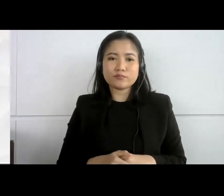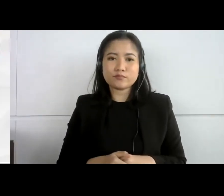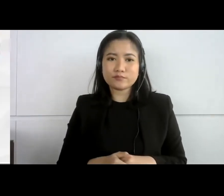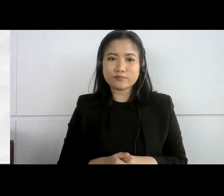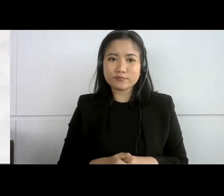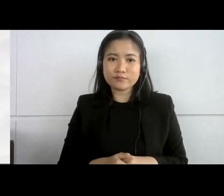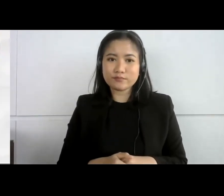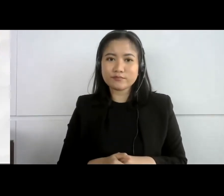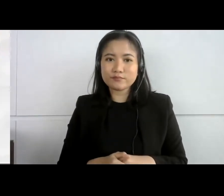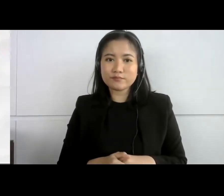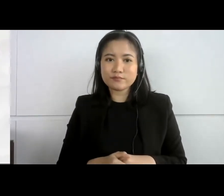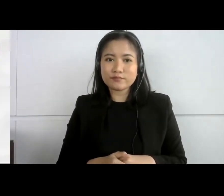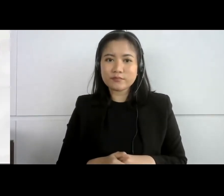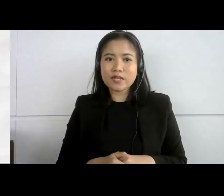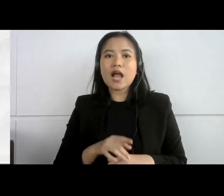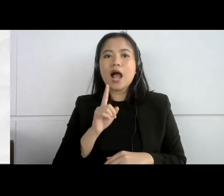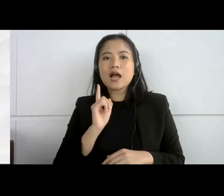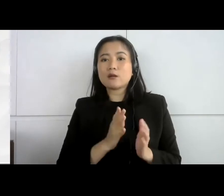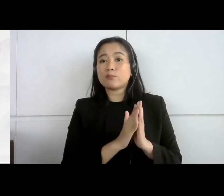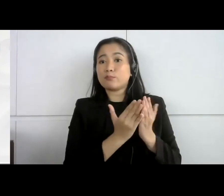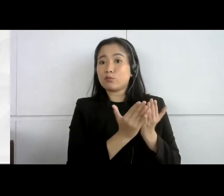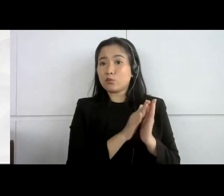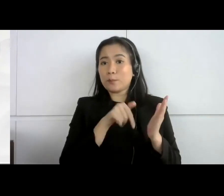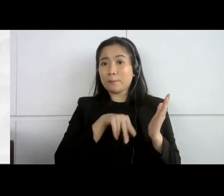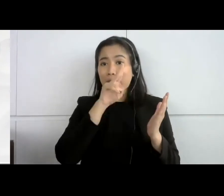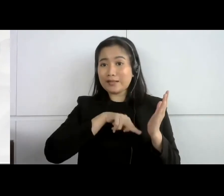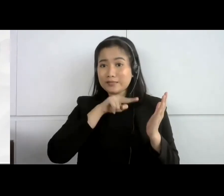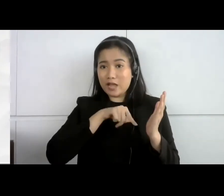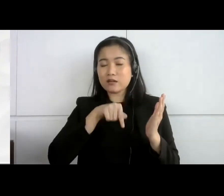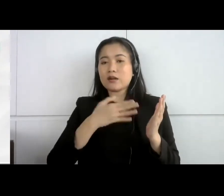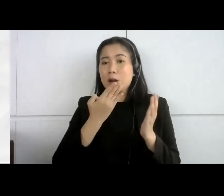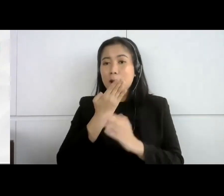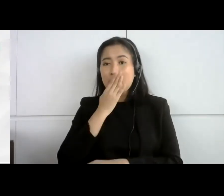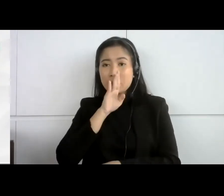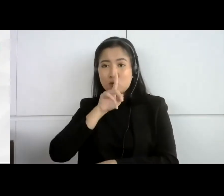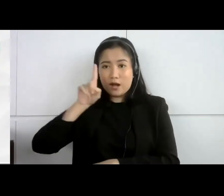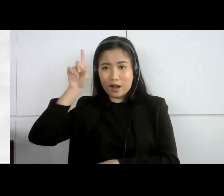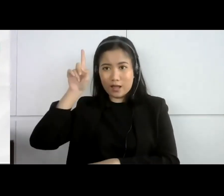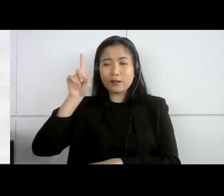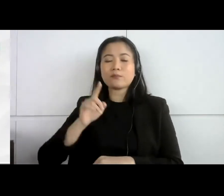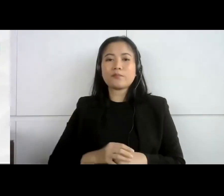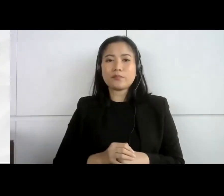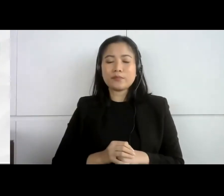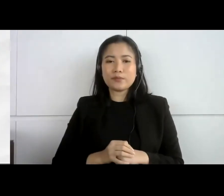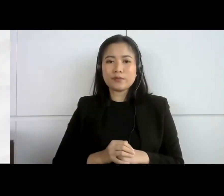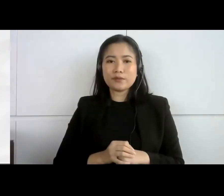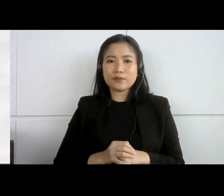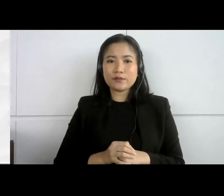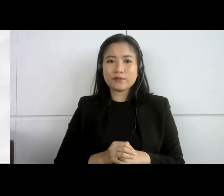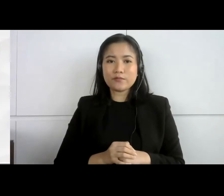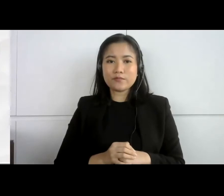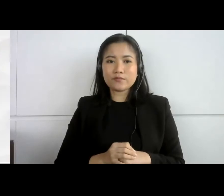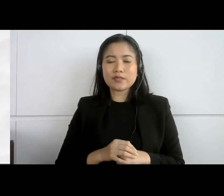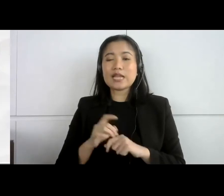satu distribusi buku bacaan ya. Alhamdulillah wa syukurillah dengan adanya